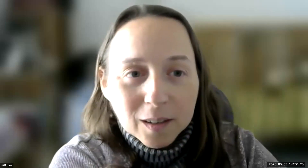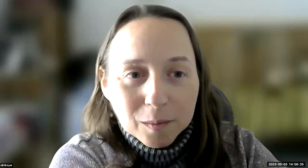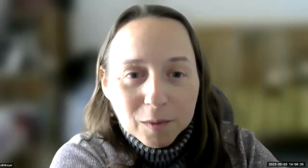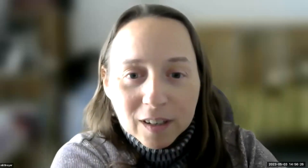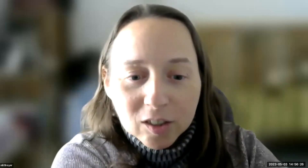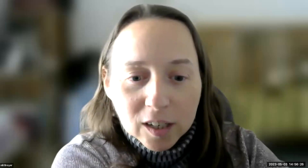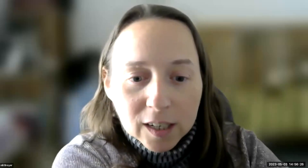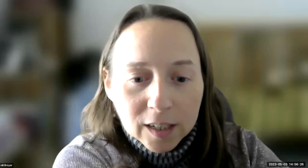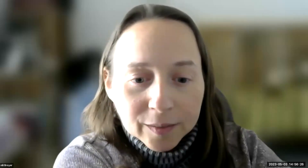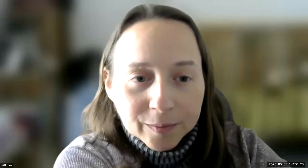בבקשה ננה.